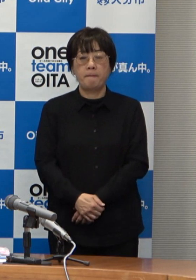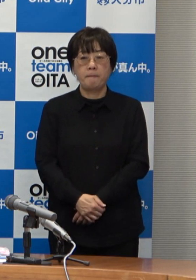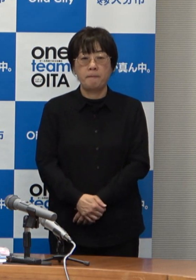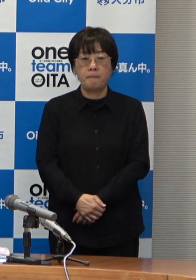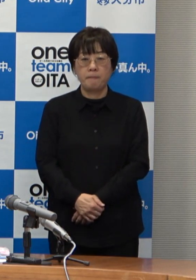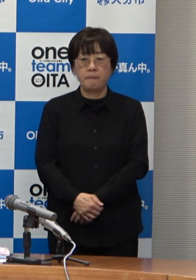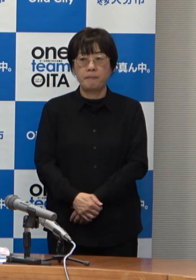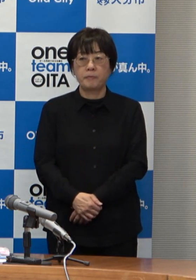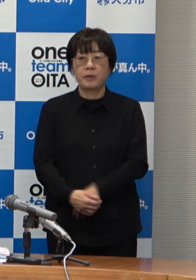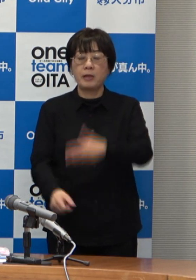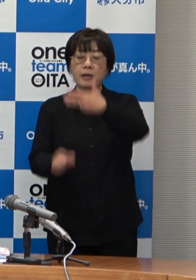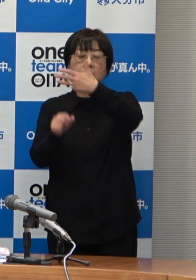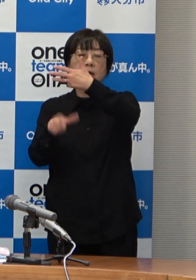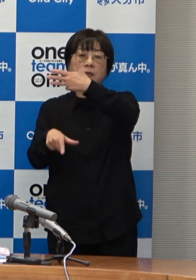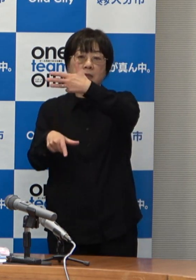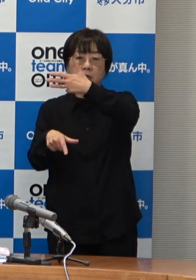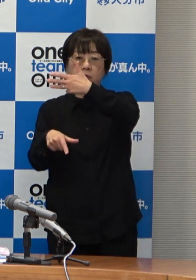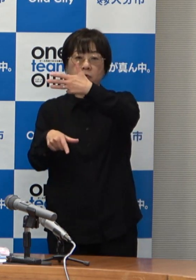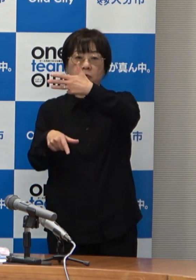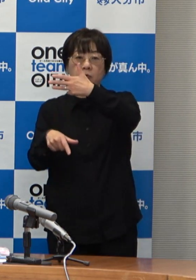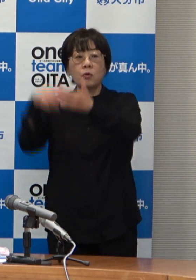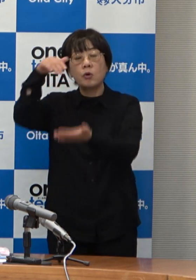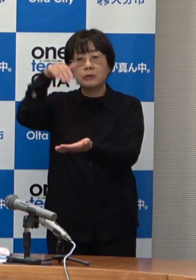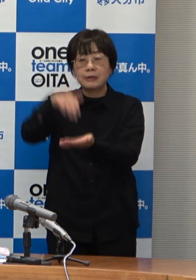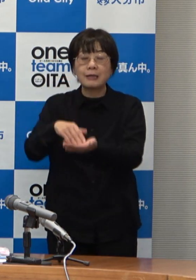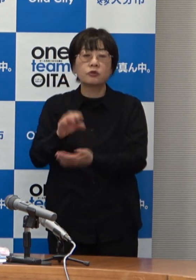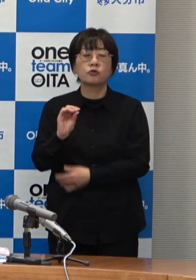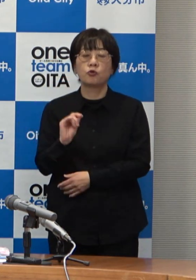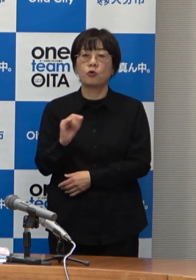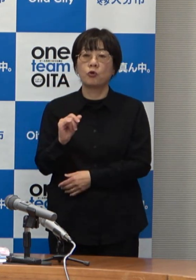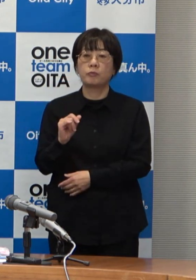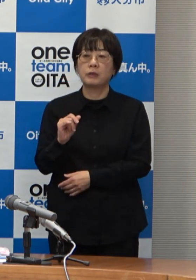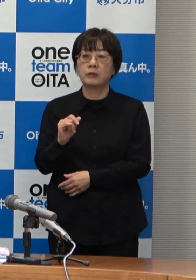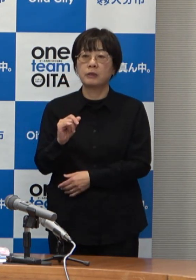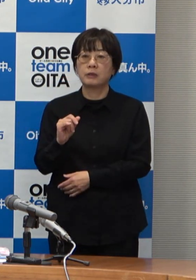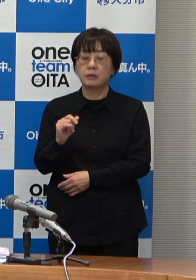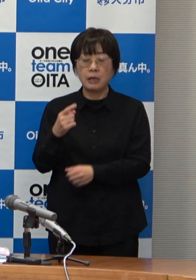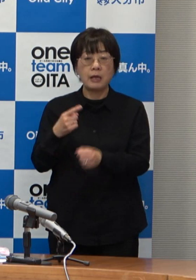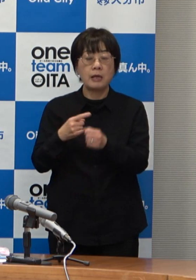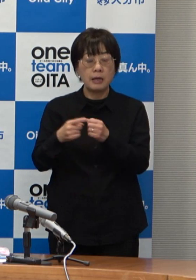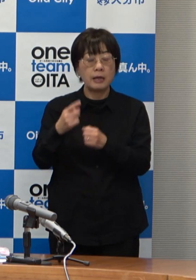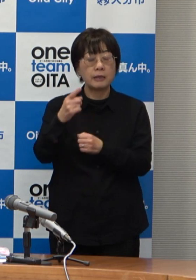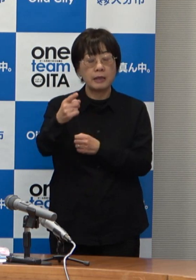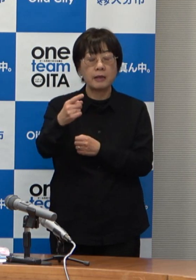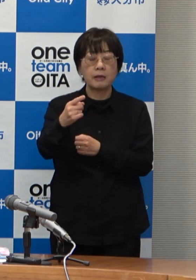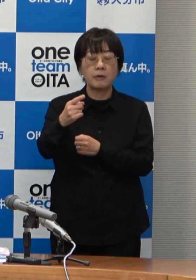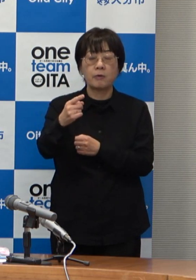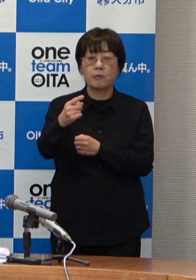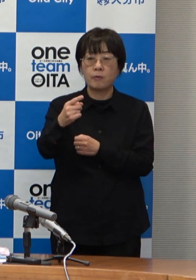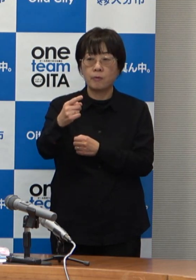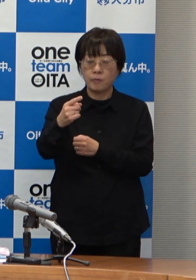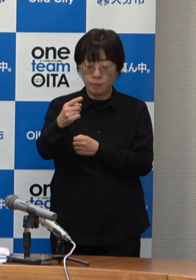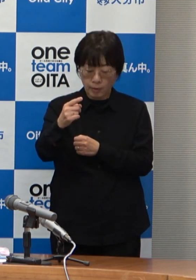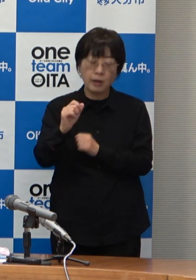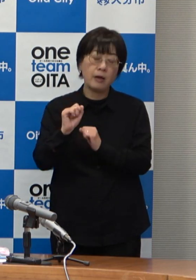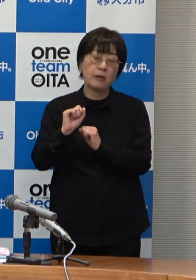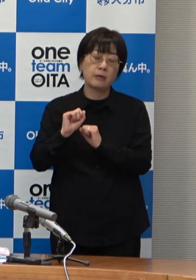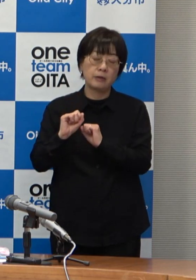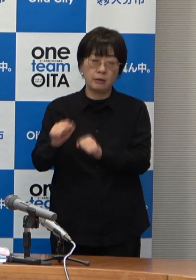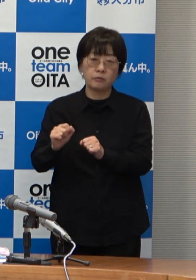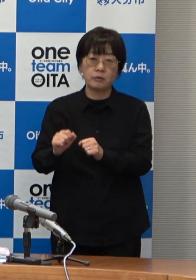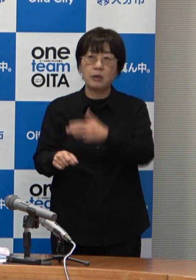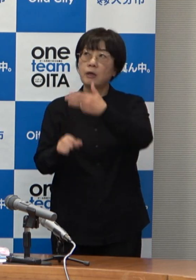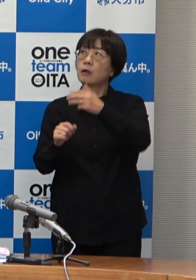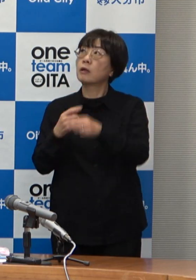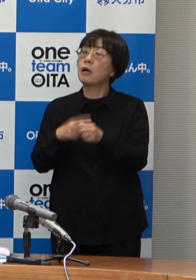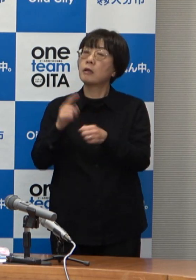え8月の最終土曜日という決め方で来年度はあ来年は8